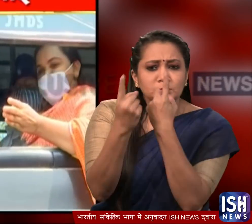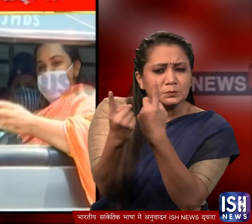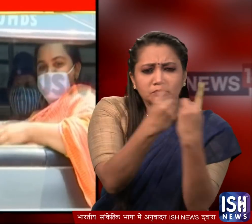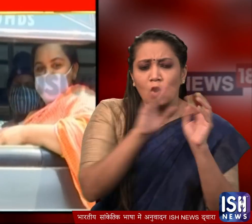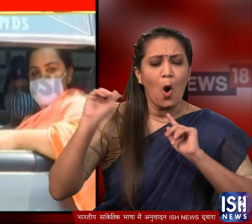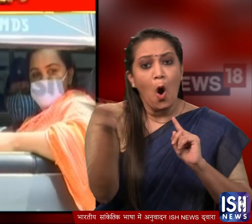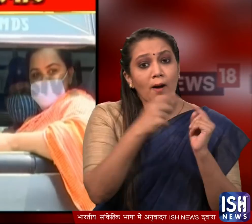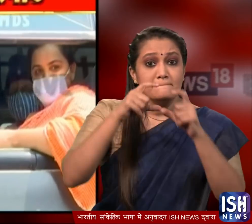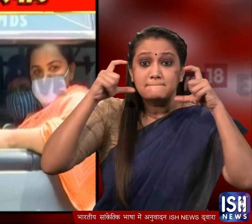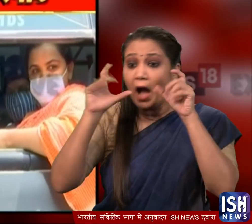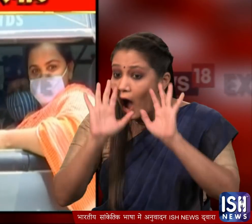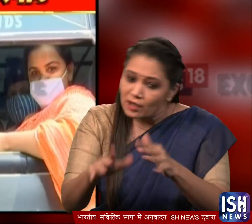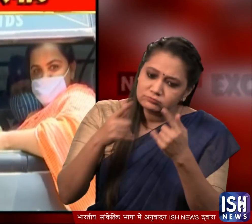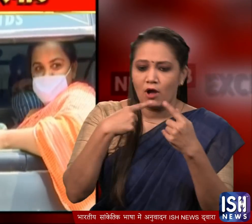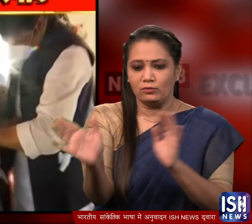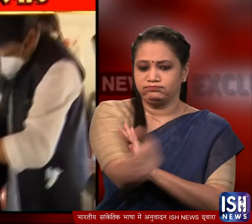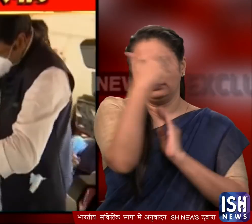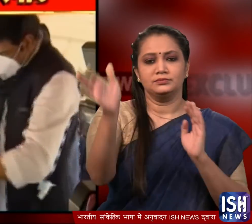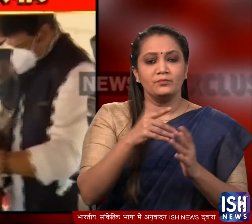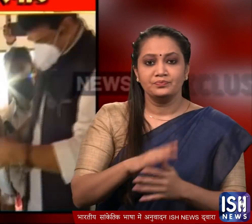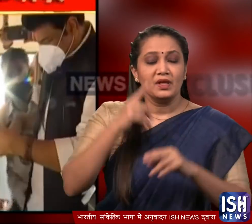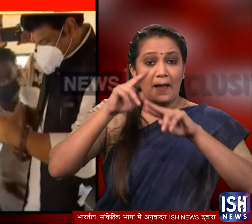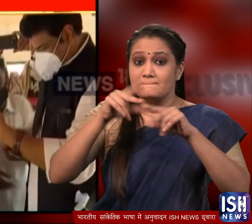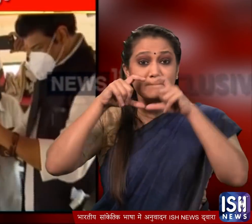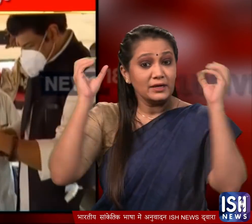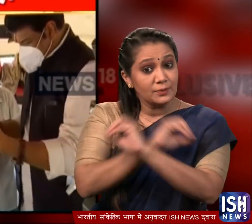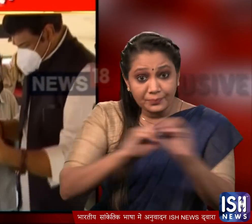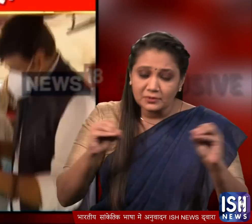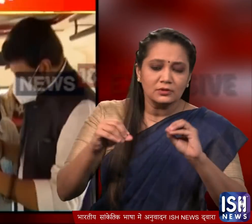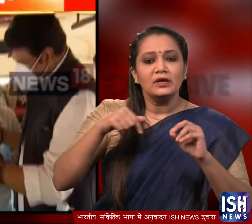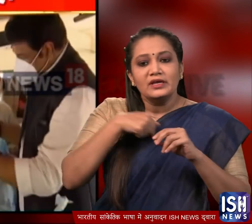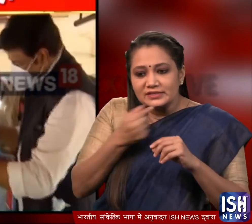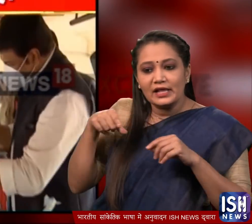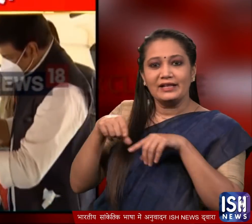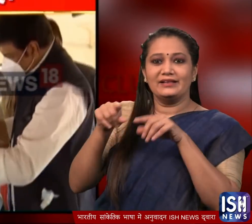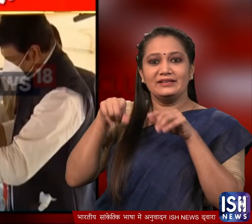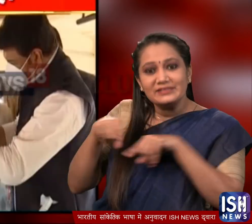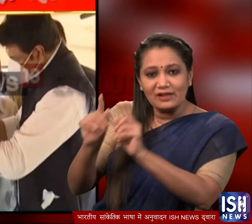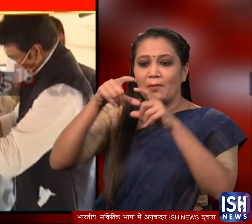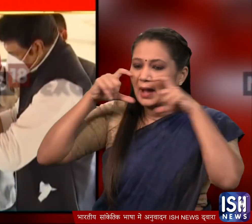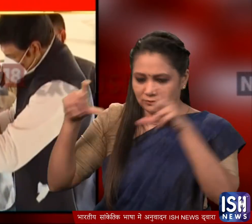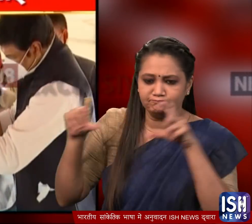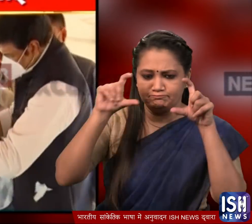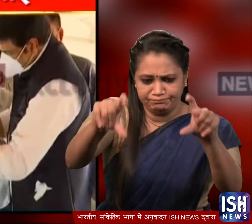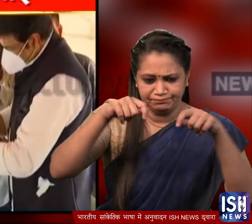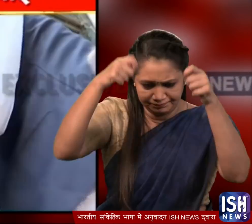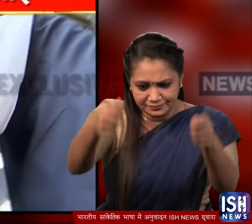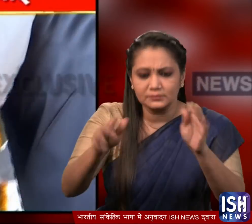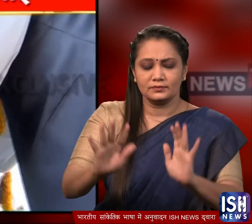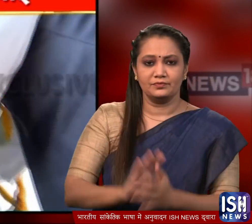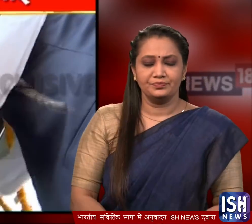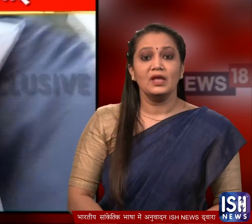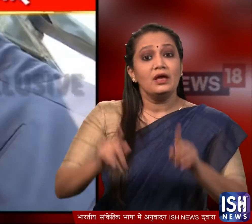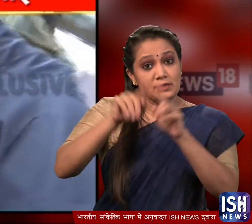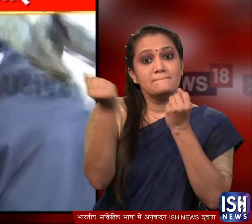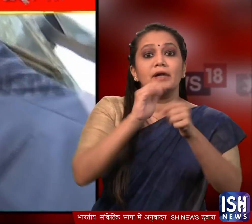कि उनमें सवार सब लोगों ने मास्क लगाए हैं। जो लोग उन्हें मास्क पहने नहीं दिखे, उन यात्रियों के नाक और मुंह को उन्होंने खुद मास्क से ढका। इनमें